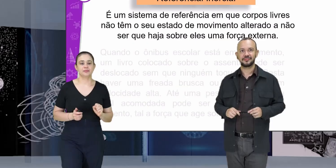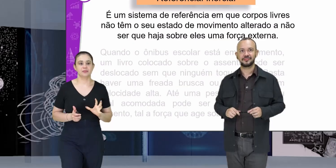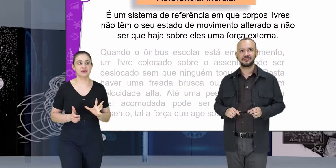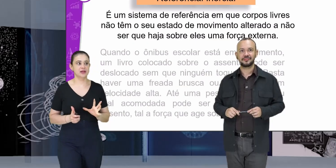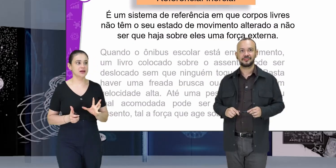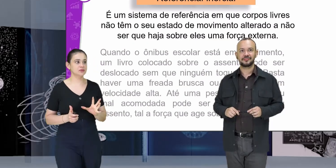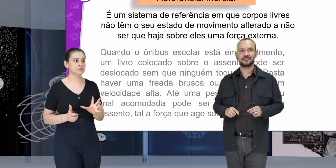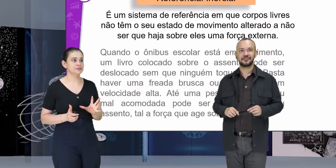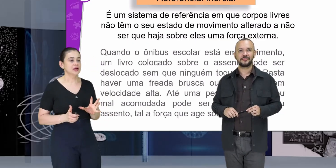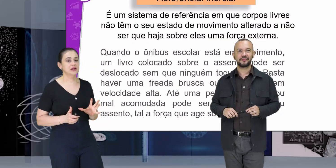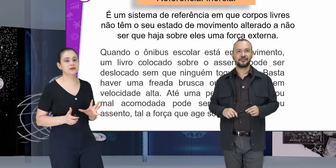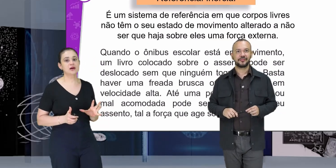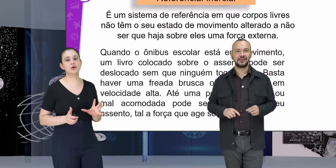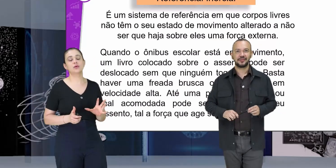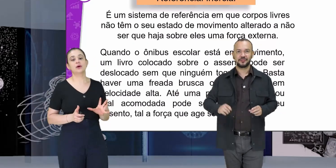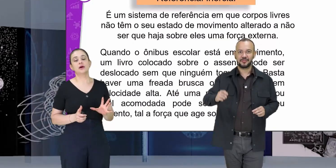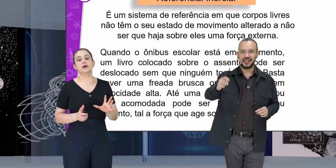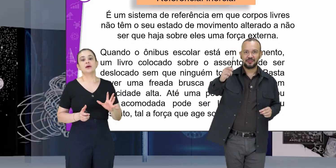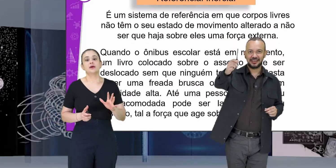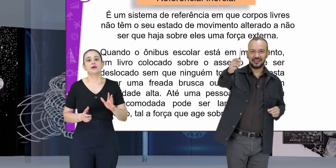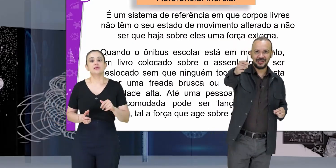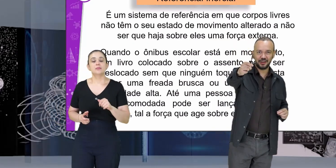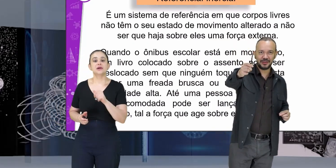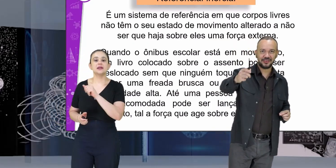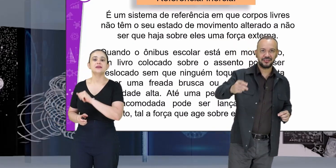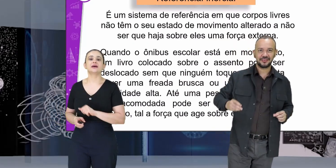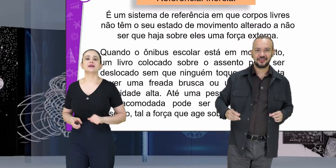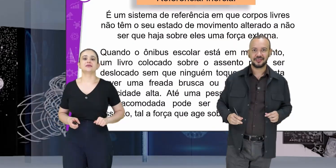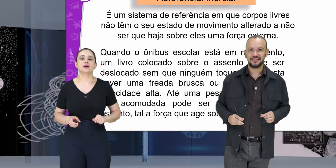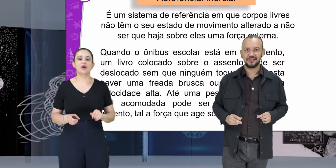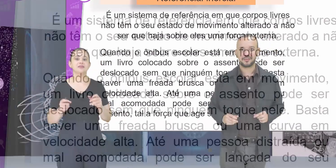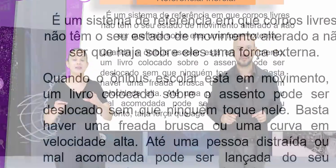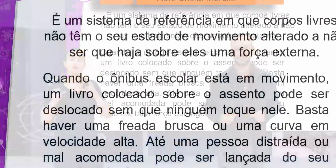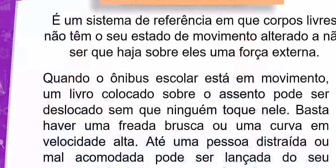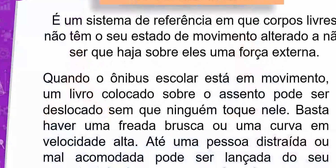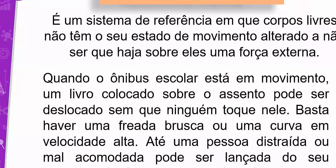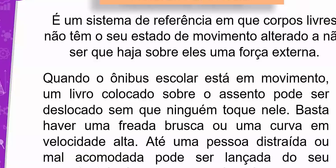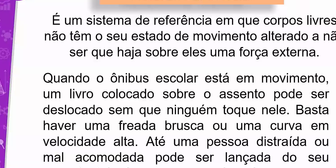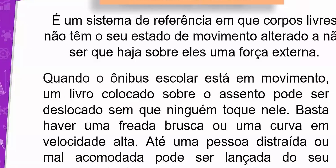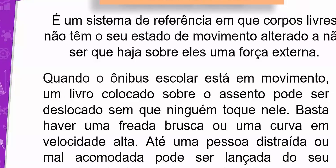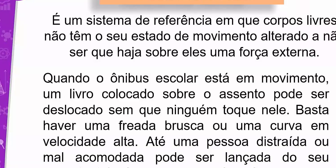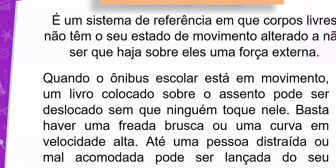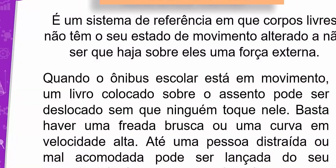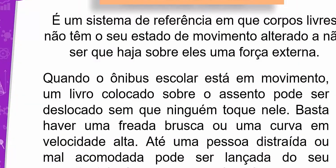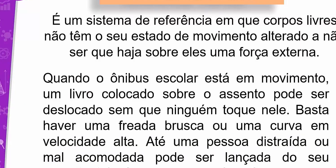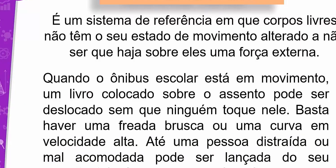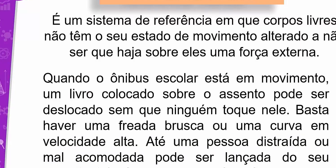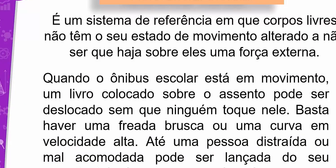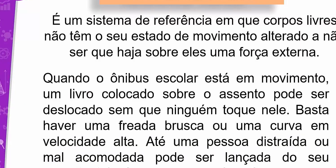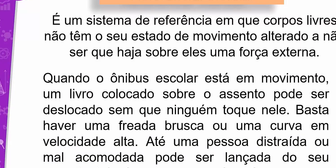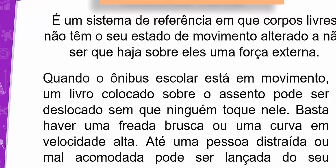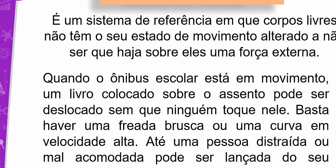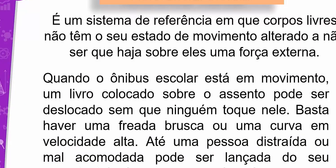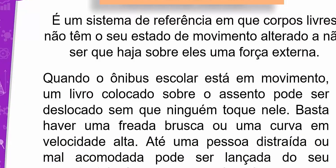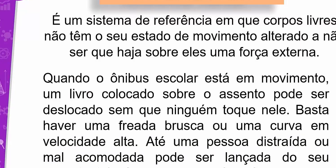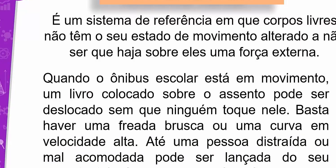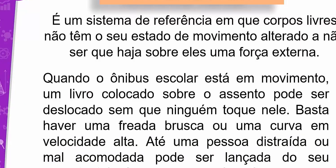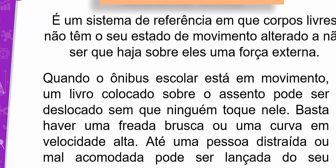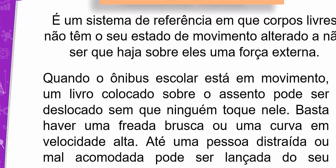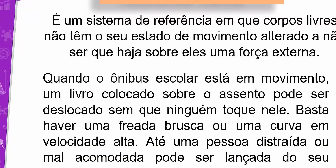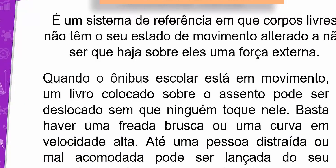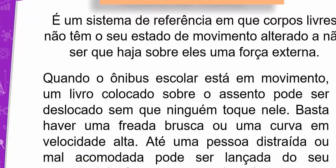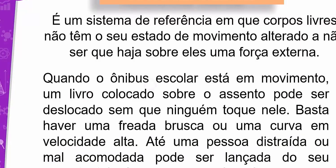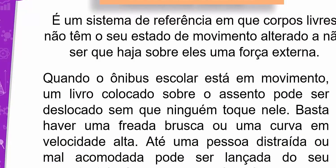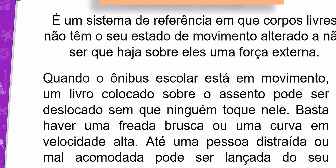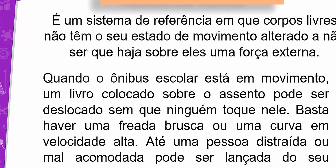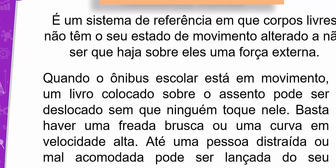lei. Tá certo? Então... Vamos lá, manda na tela, pessoal. Manda na tela. Ó, essa daí com certeza vocês vão se identificar. Olha só, quando o